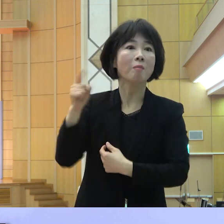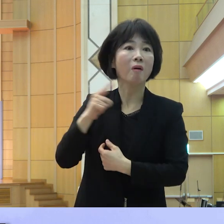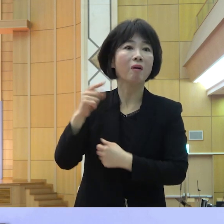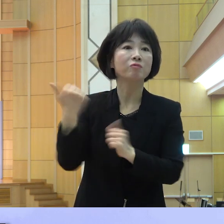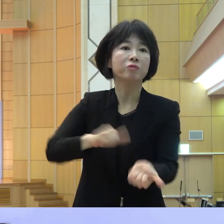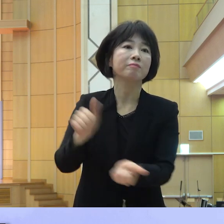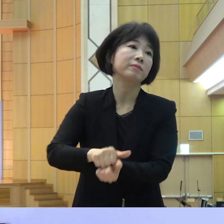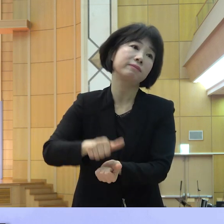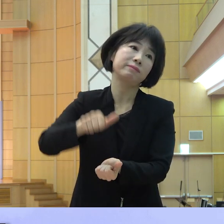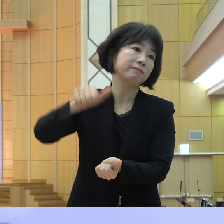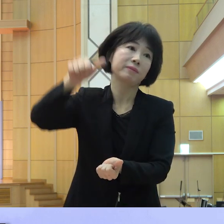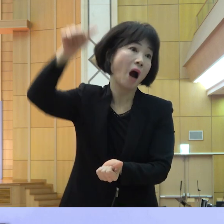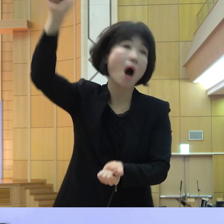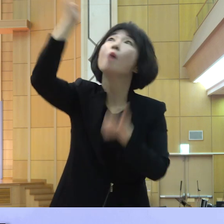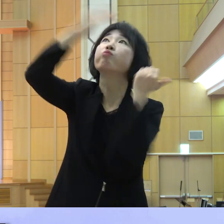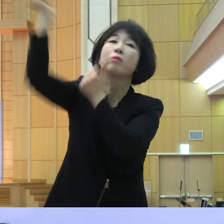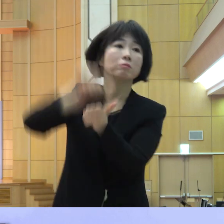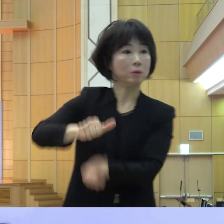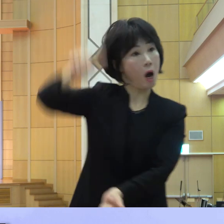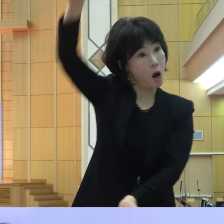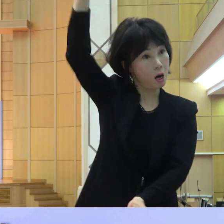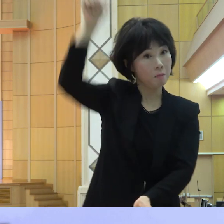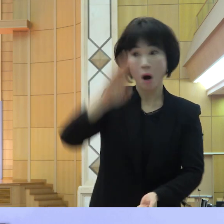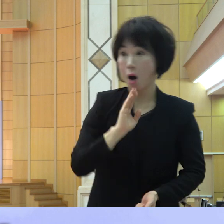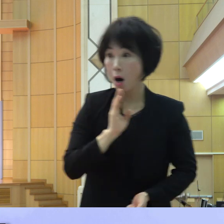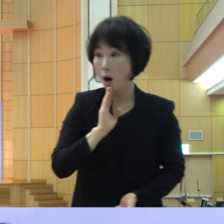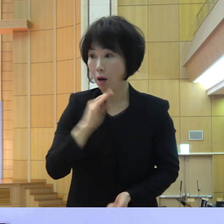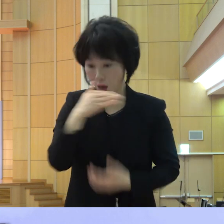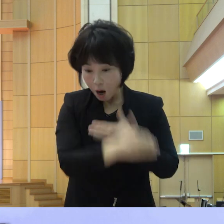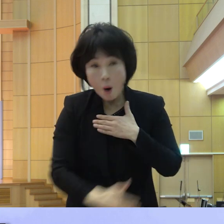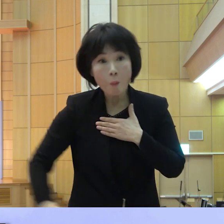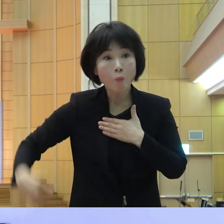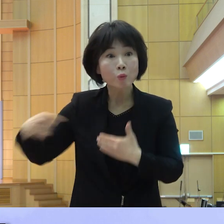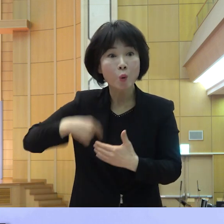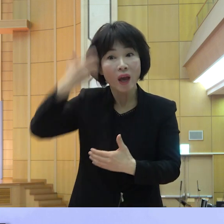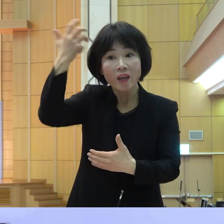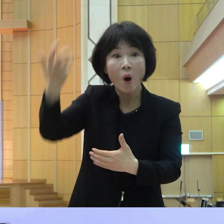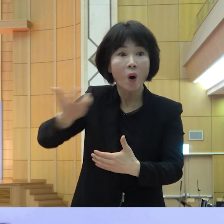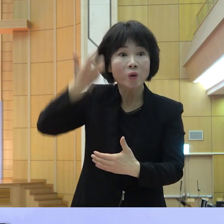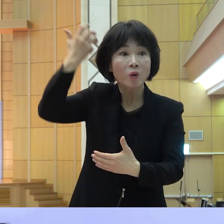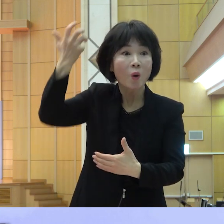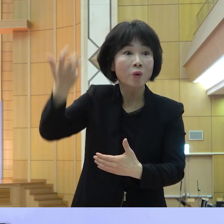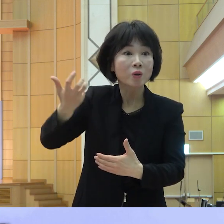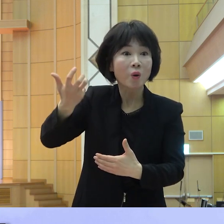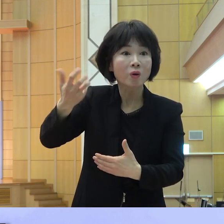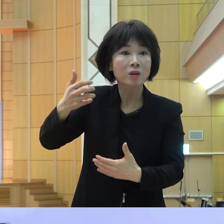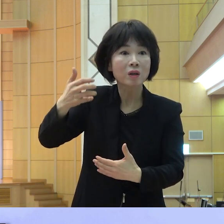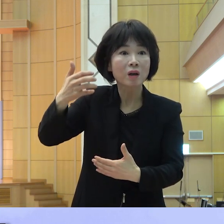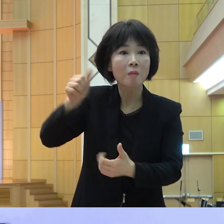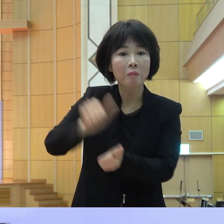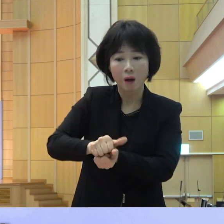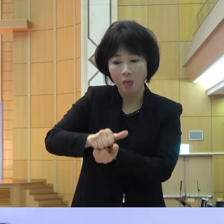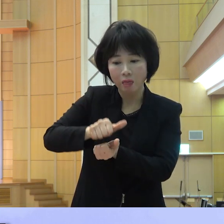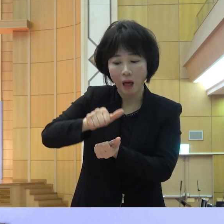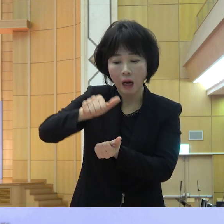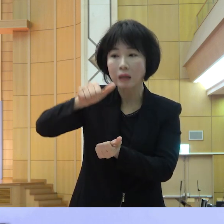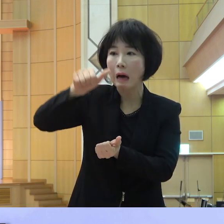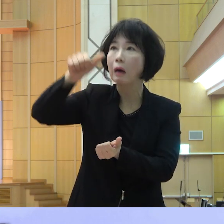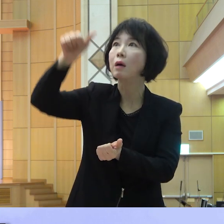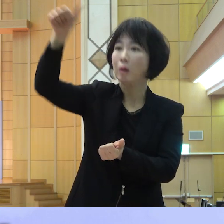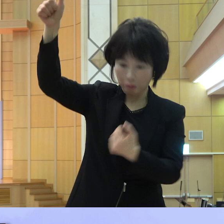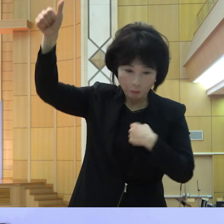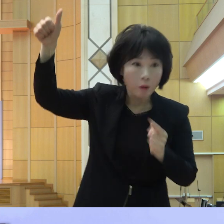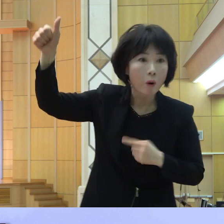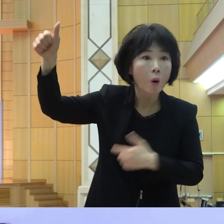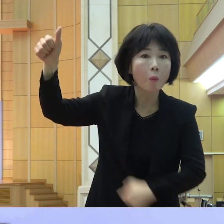가야 됩니다. 이사 가듯이 내 육체 속에 있는 영혼이 이사 가듯이, 영혼이 속에 있는 게 영이기 때문에